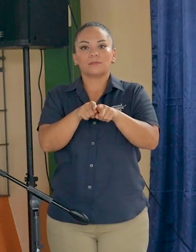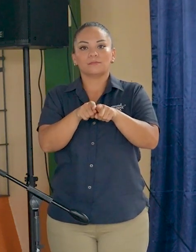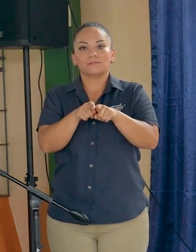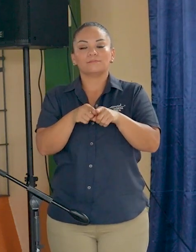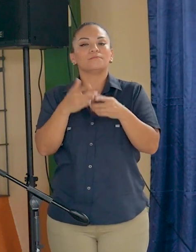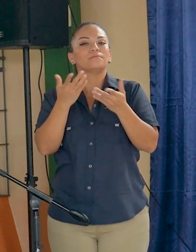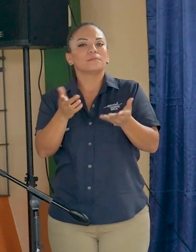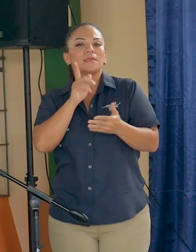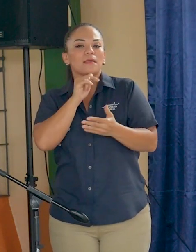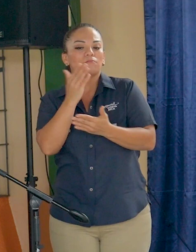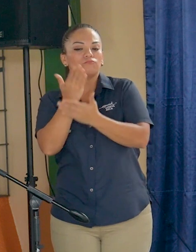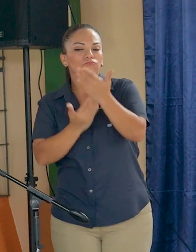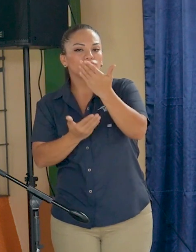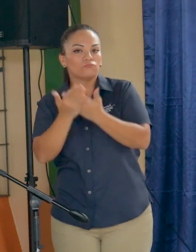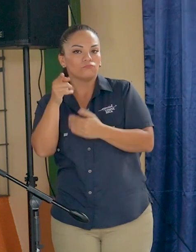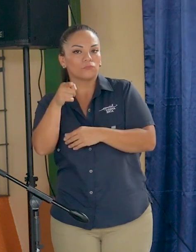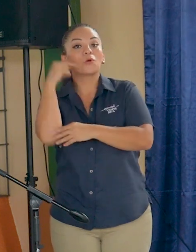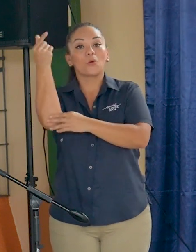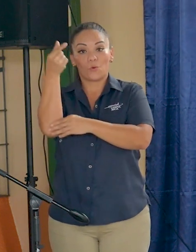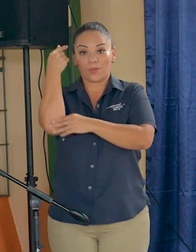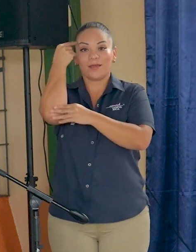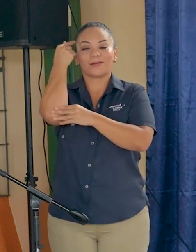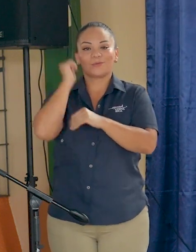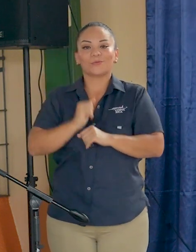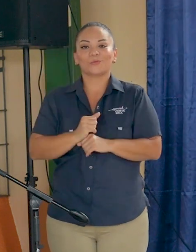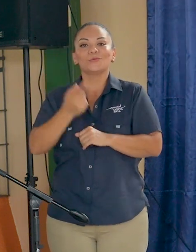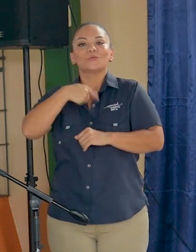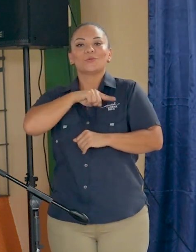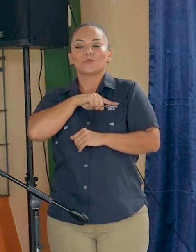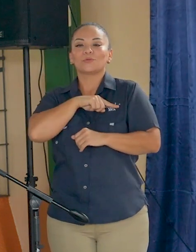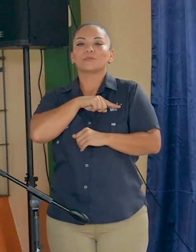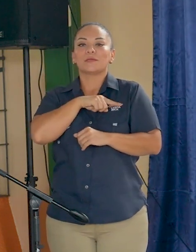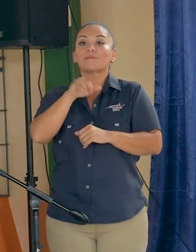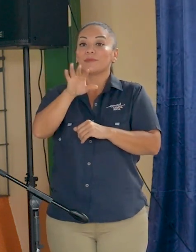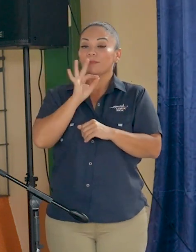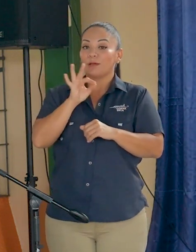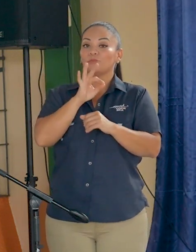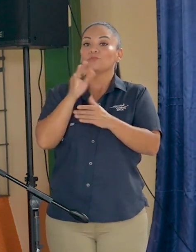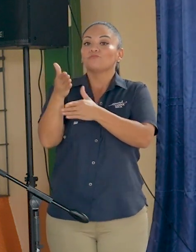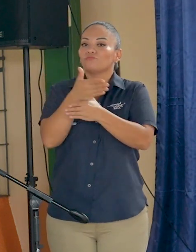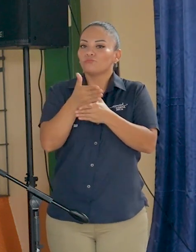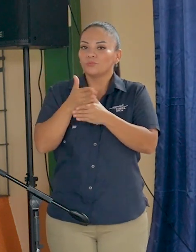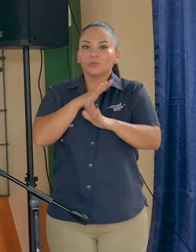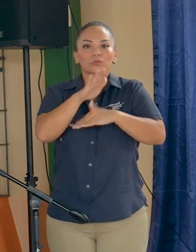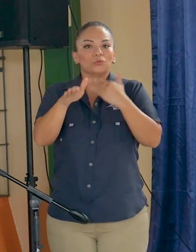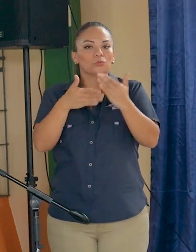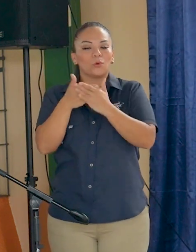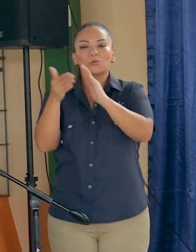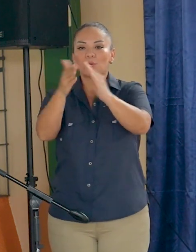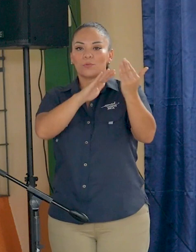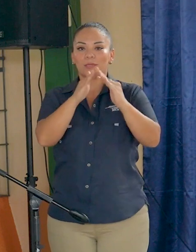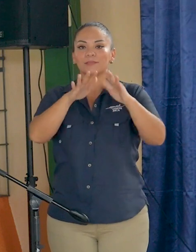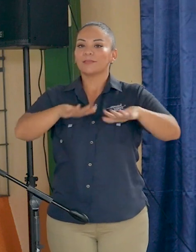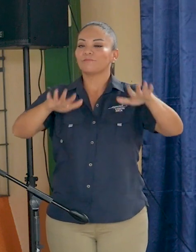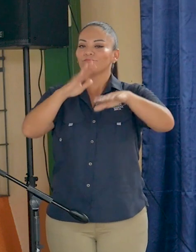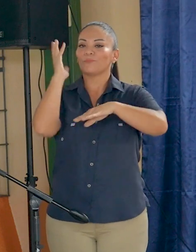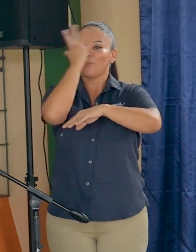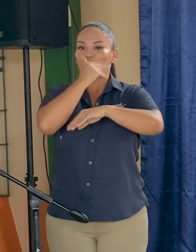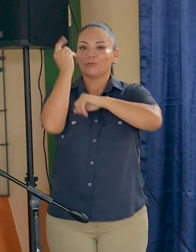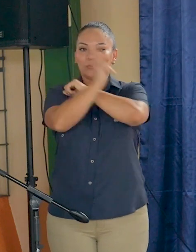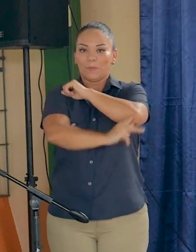Esta labor la tienen también en sus manos nuestro gobierno, por lo que les invitamos a que sea compartido en todas las comunidades de este hermoso